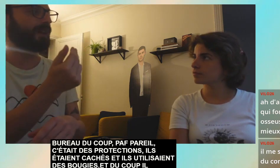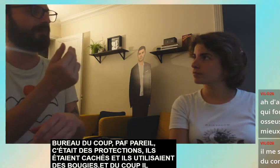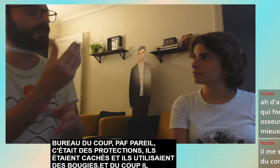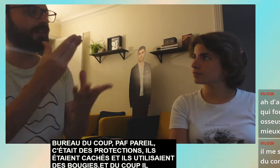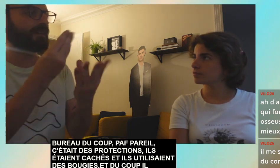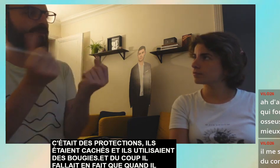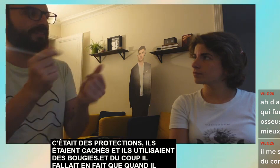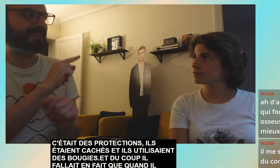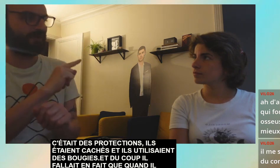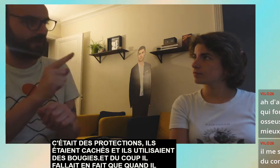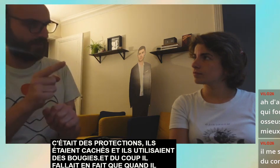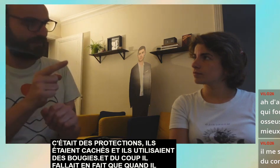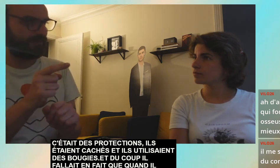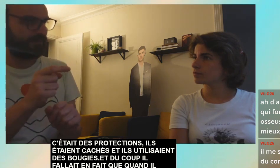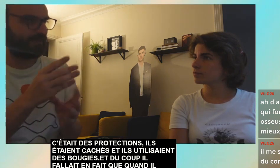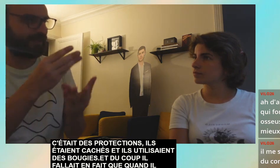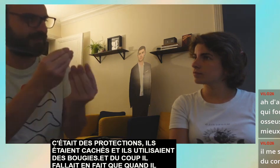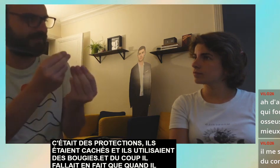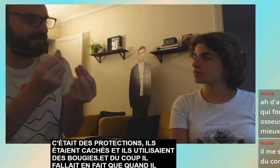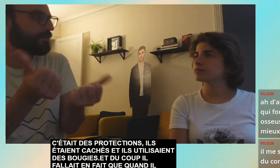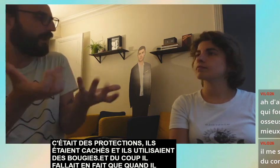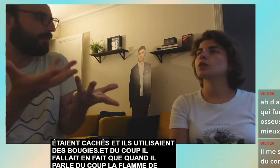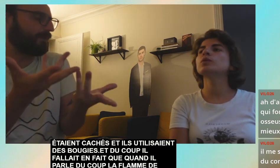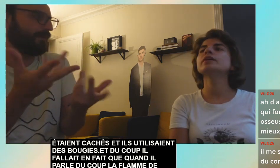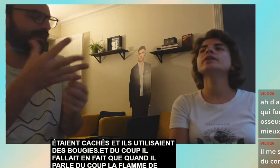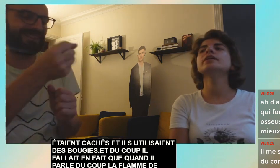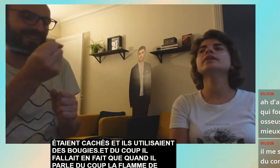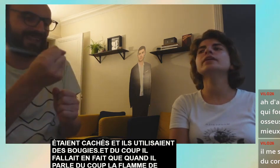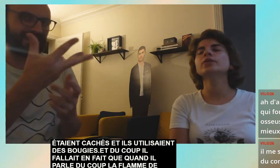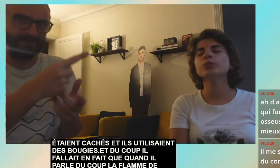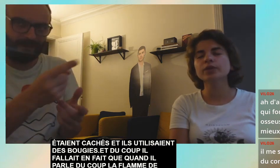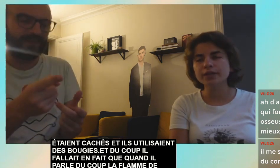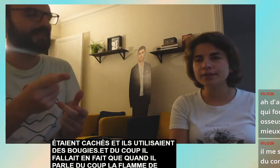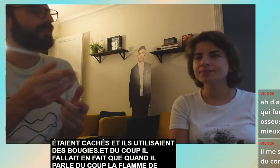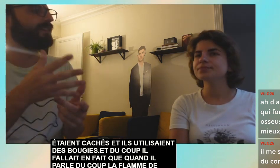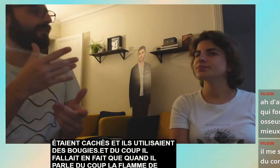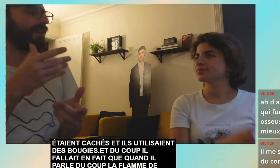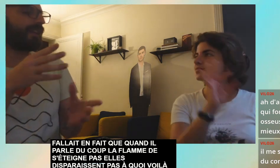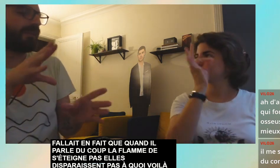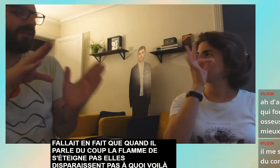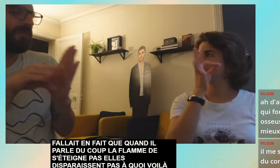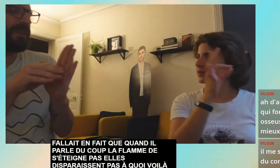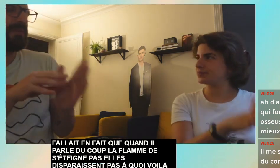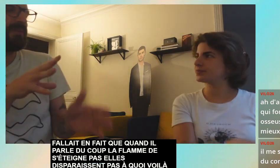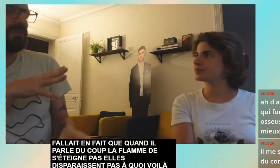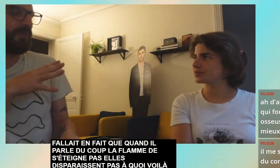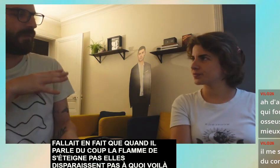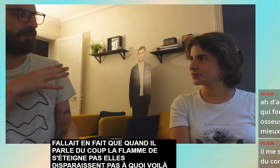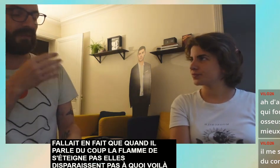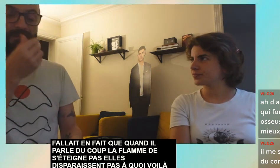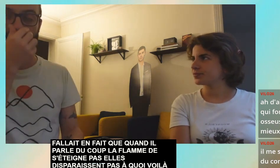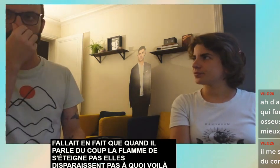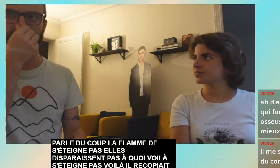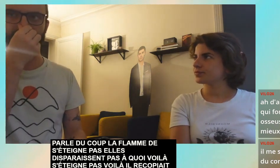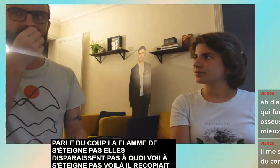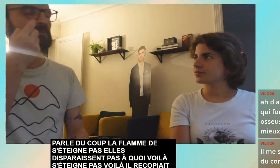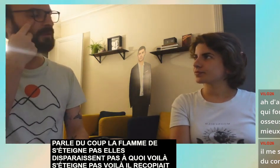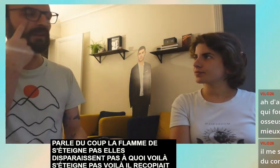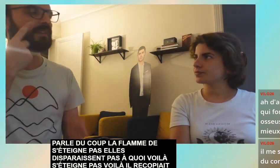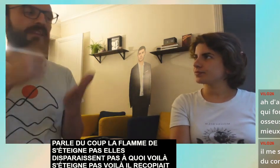flamme ne s'éteigne pas. Enfin, ils disparaissent pas, quoi. Voilà. Qu'elle s'éteigne pas. Voilà. Et ils recopiaient du coup le professeur. Enfin, c'était. Mais tu voyais, il